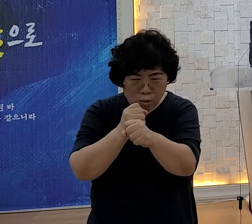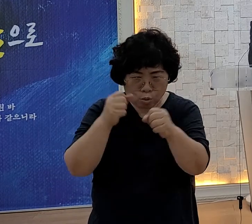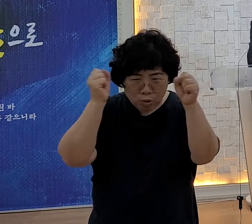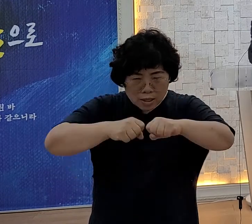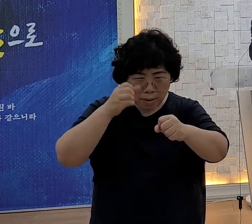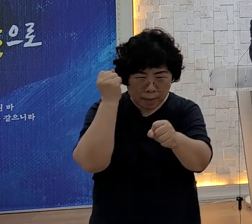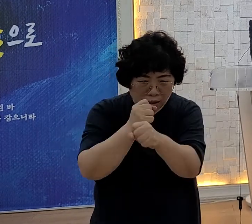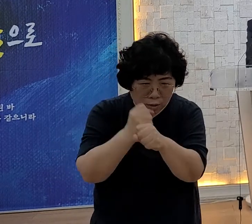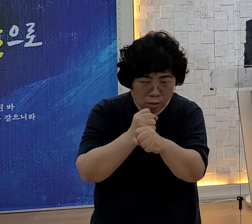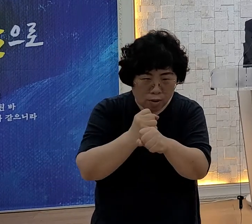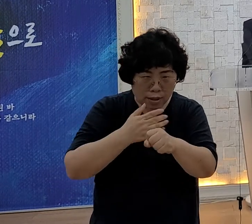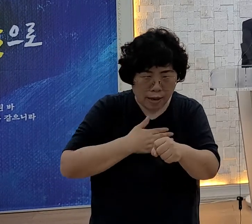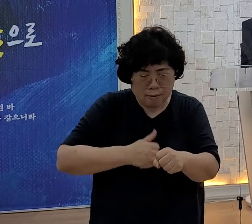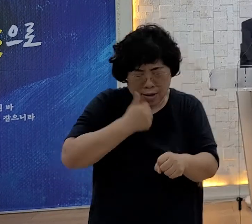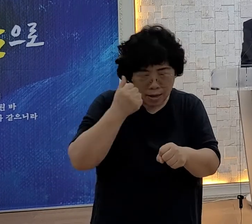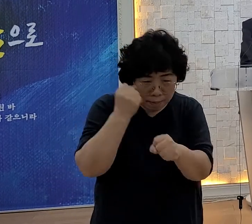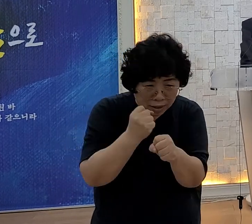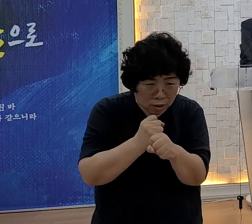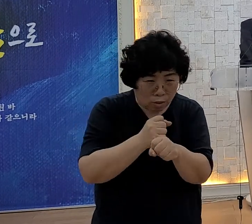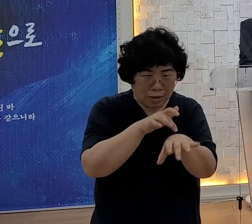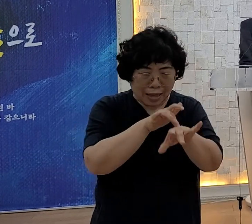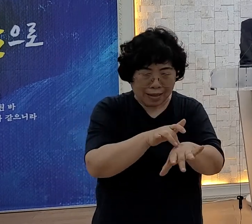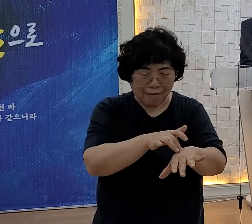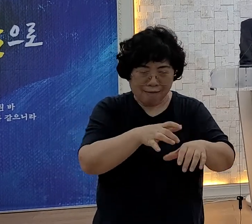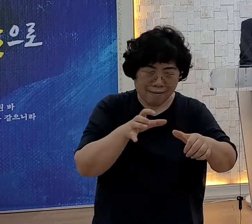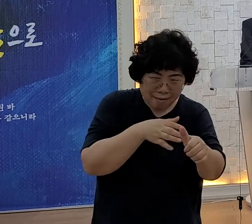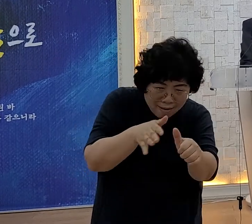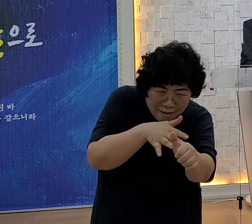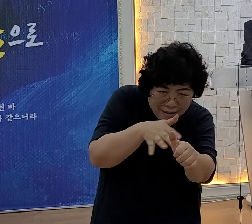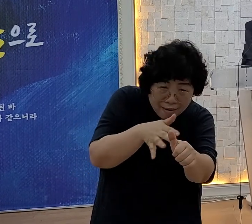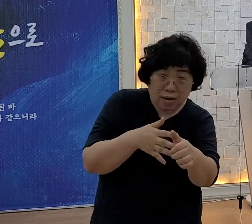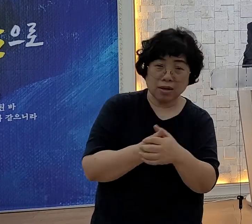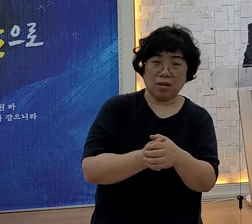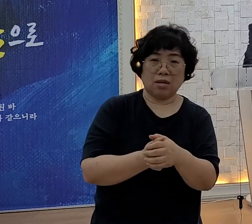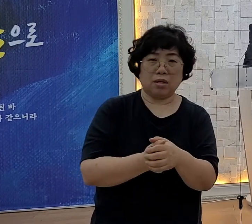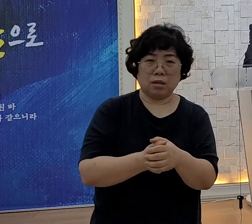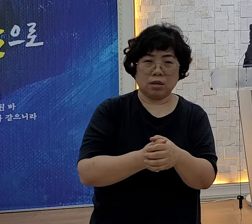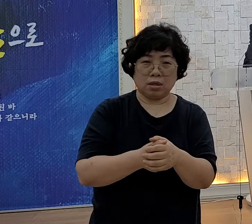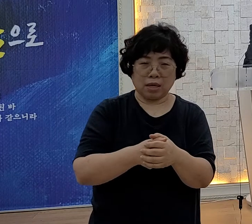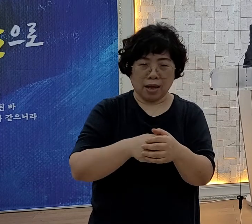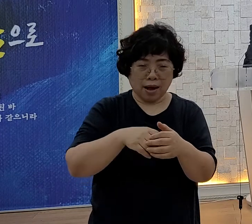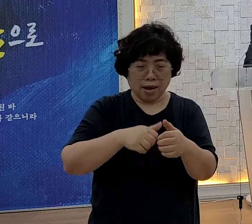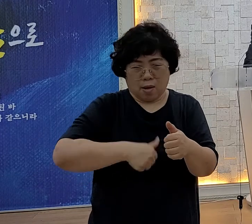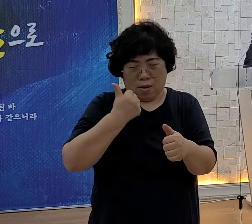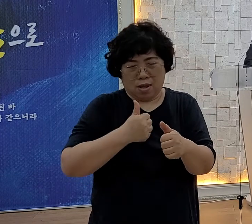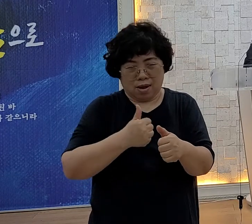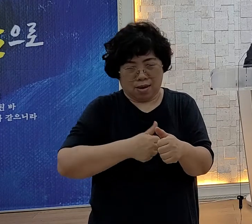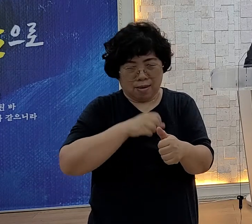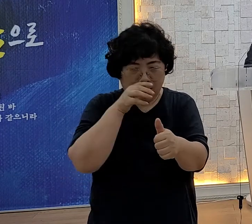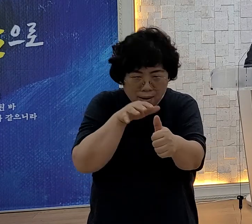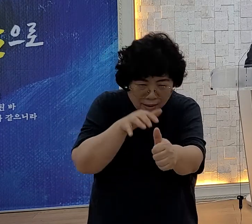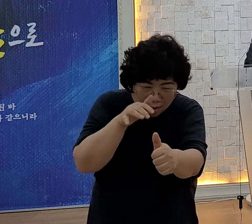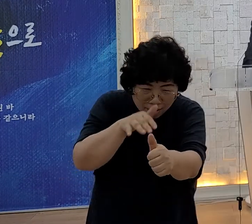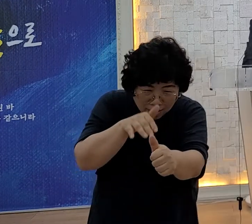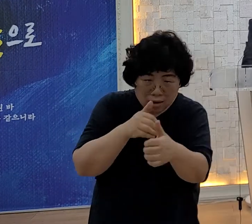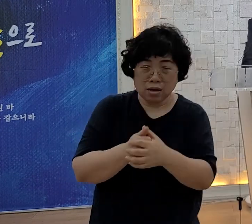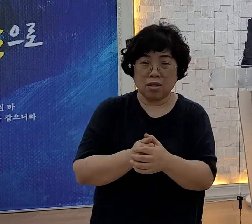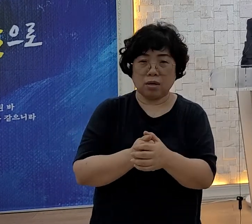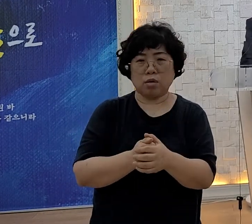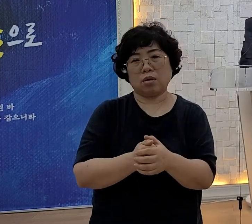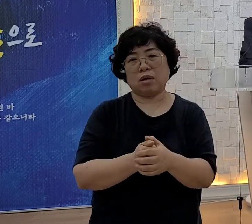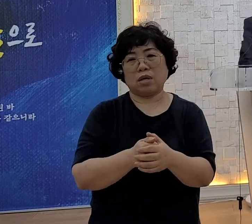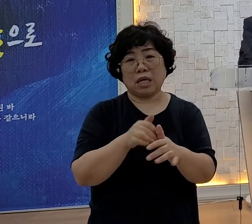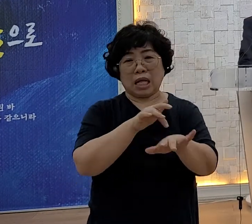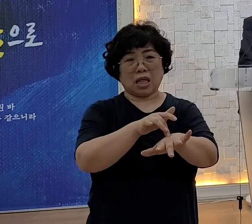하고 나를 화나게 하고 또 죄짓게 하고 그래서 처음부터 다시 출발하고 내가 이제 안 되겠다 포기하도록 만드는